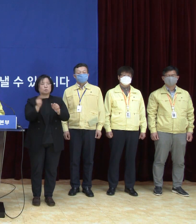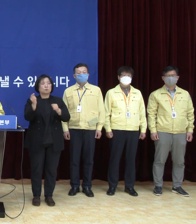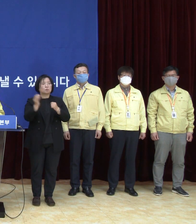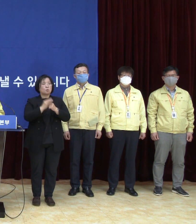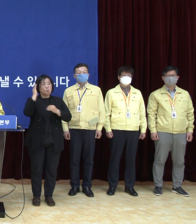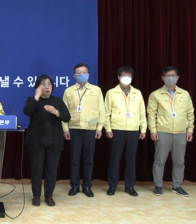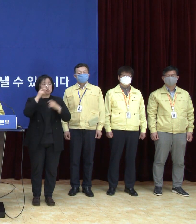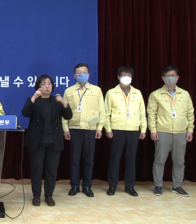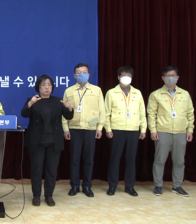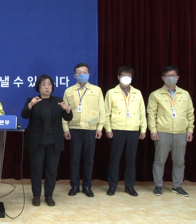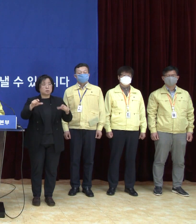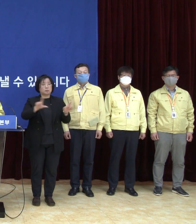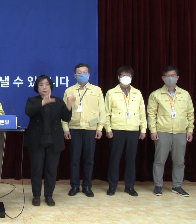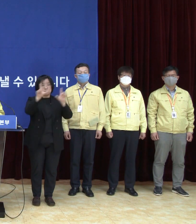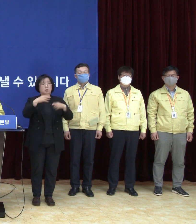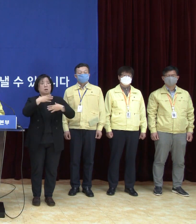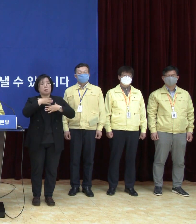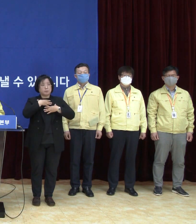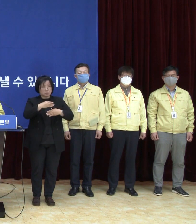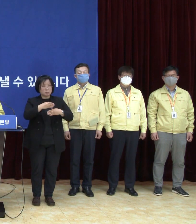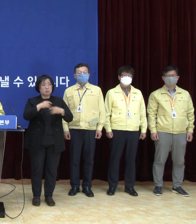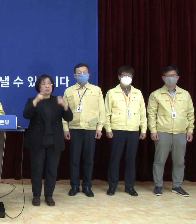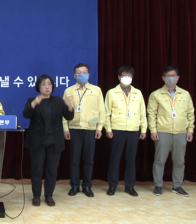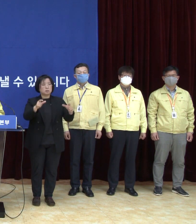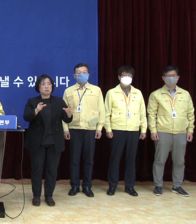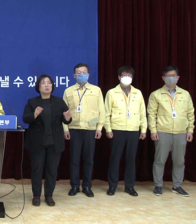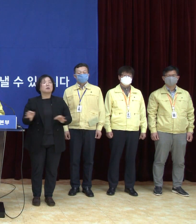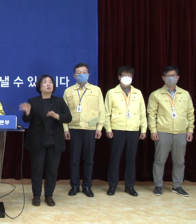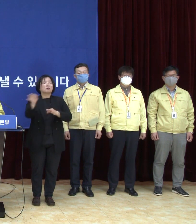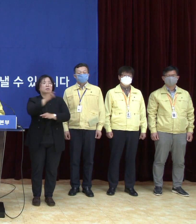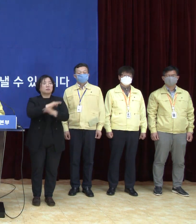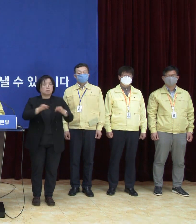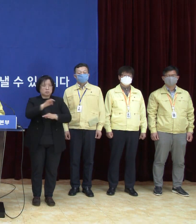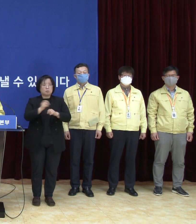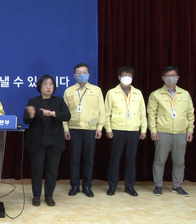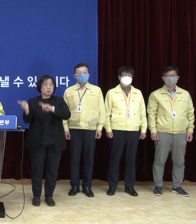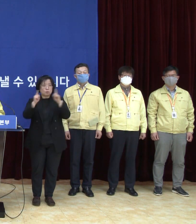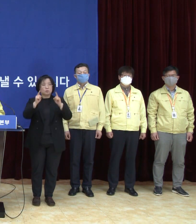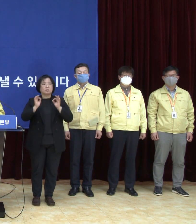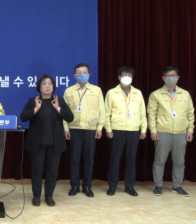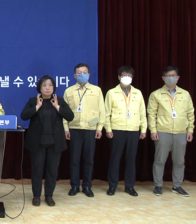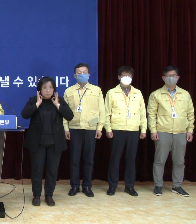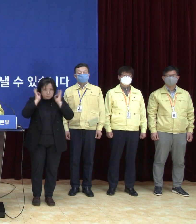지역 경제 활성화에 총력을 기울이겠습니다. 감사합니다.